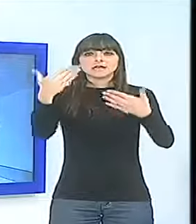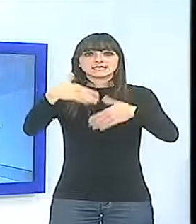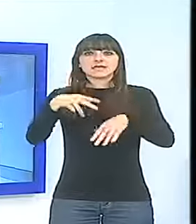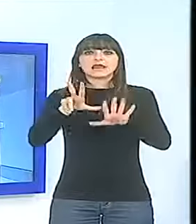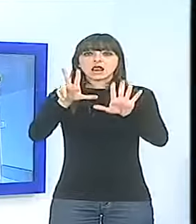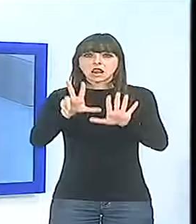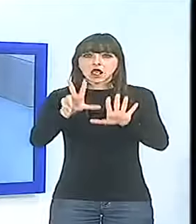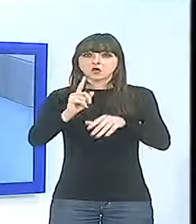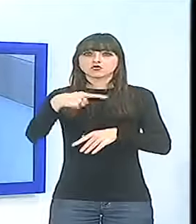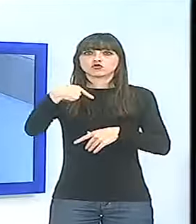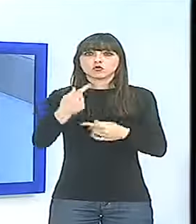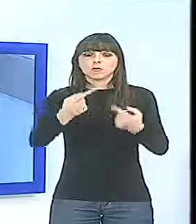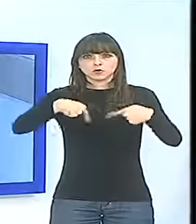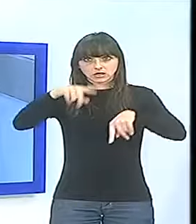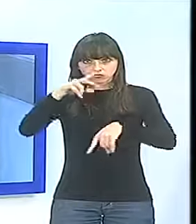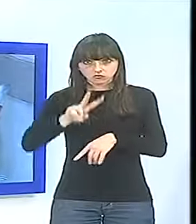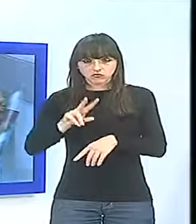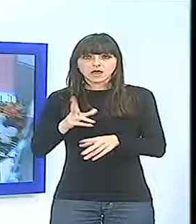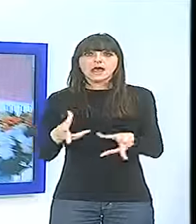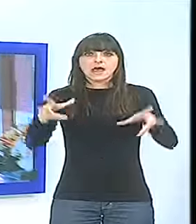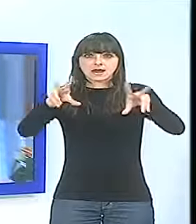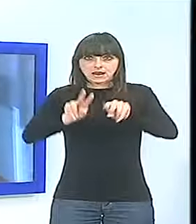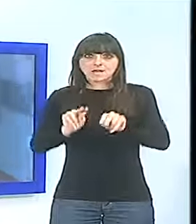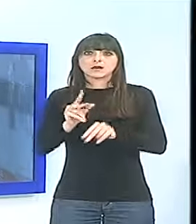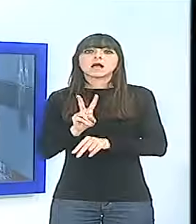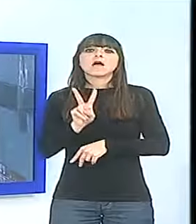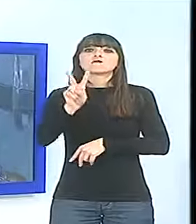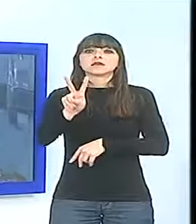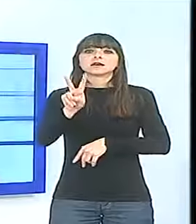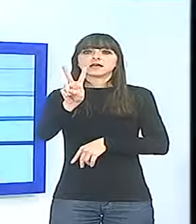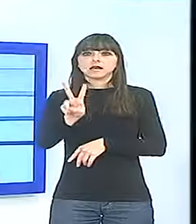delle 19.30, in replica il venerdì alle ore 14.